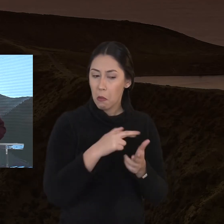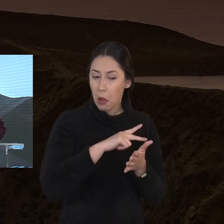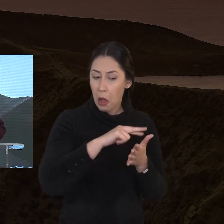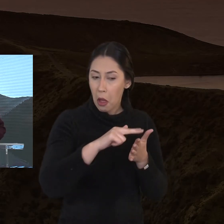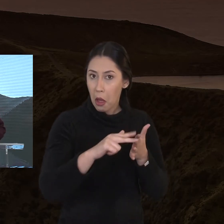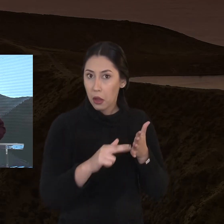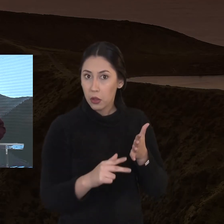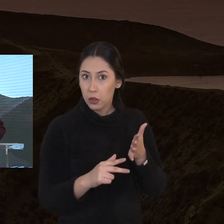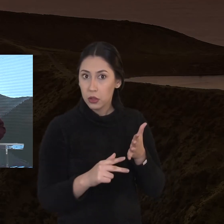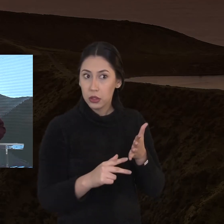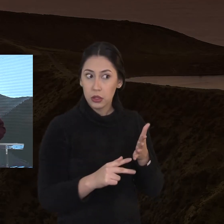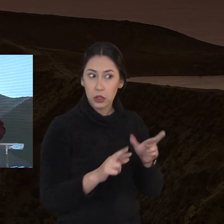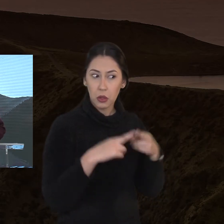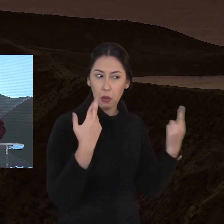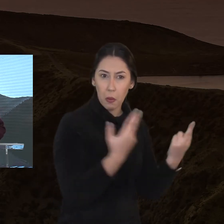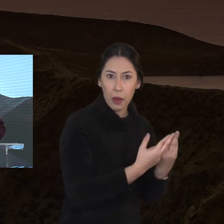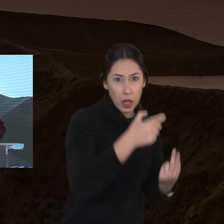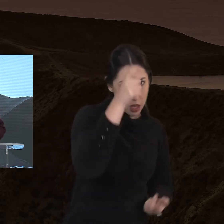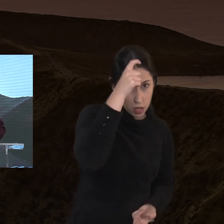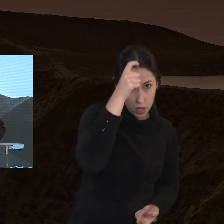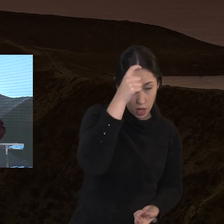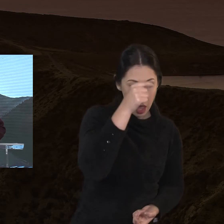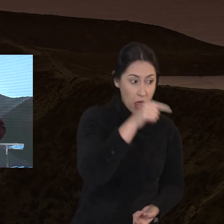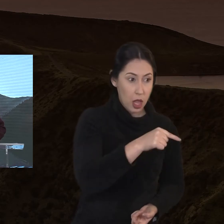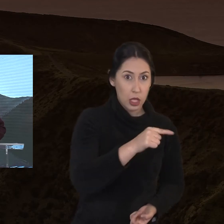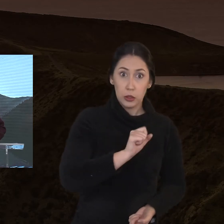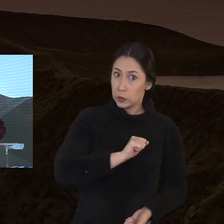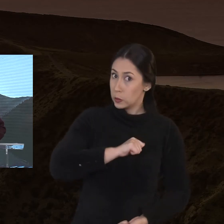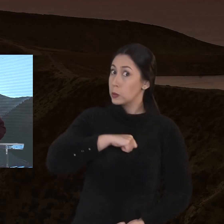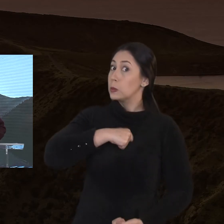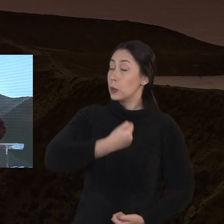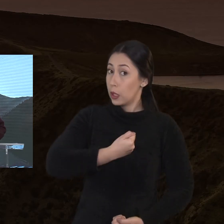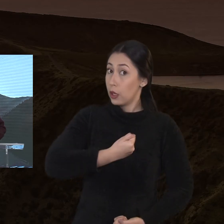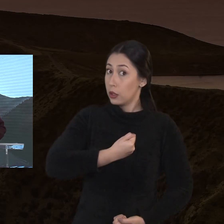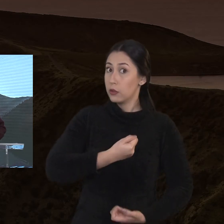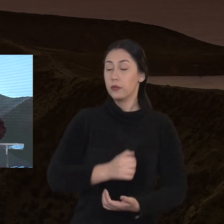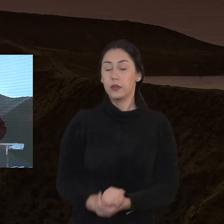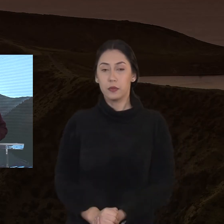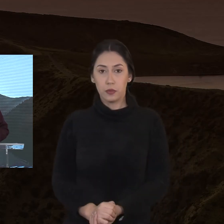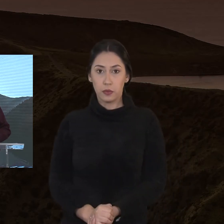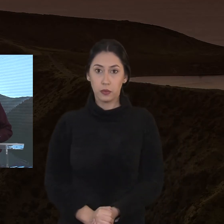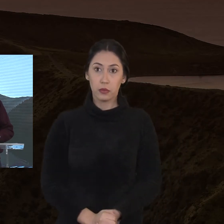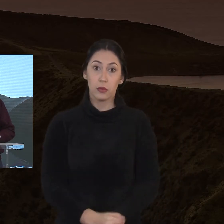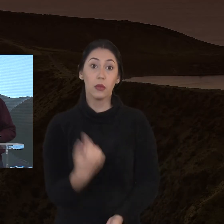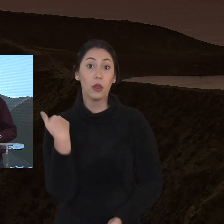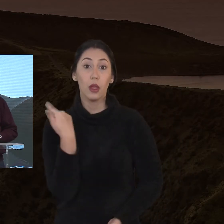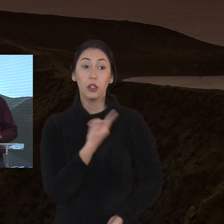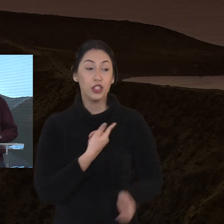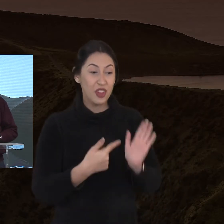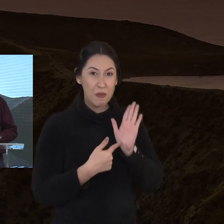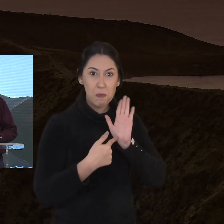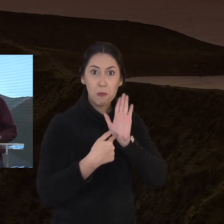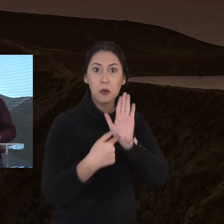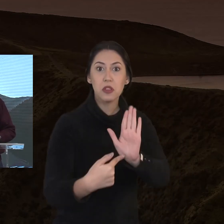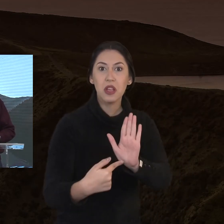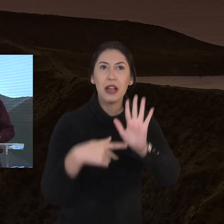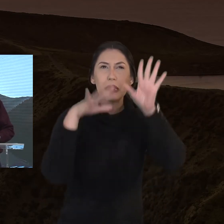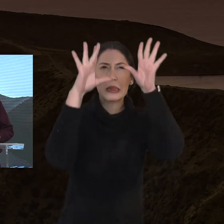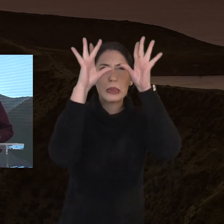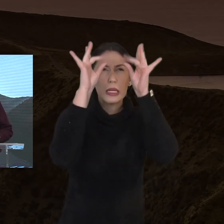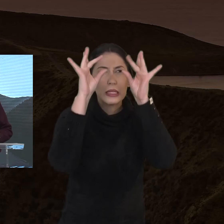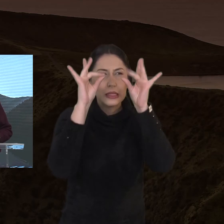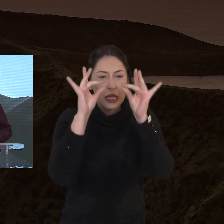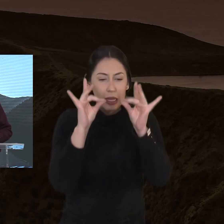e satanás não vai ficar contente em nós exploramos isso tá vamos mais por os